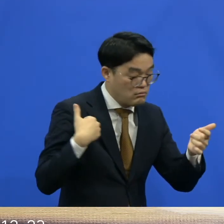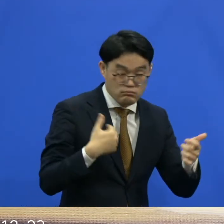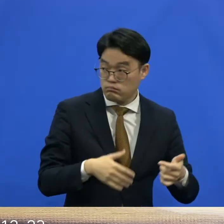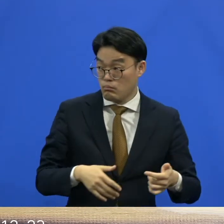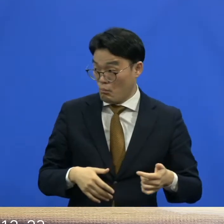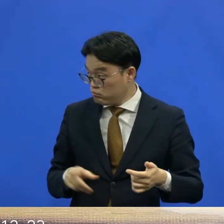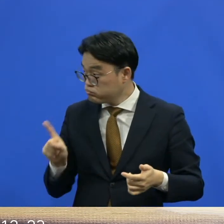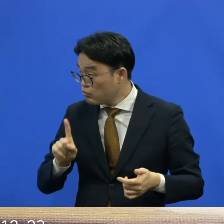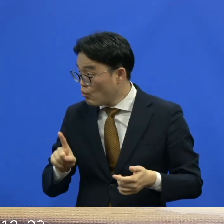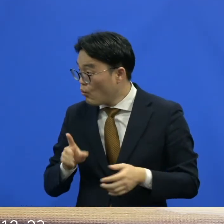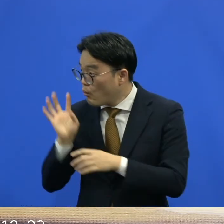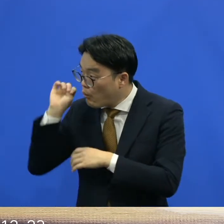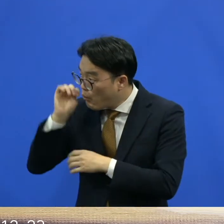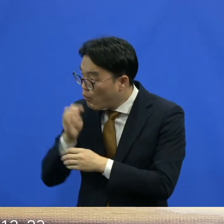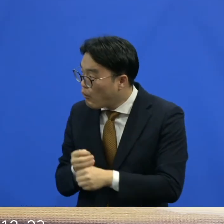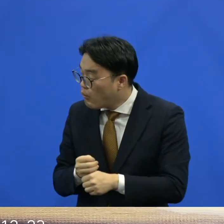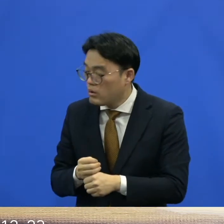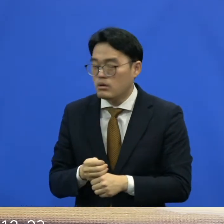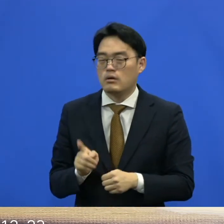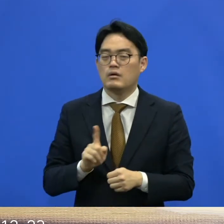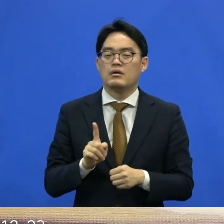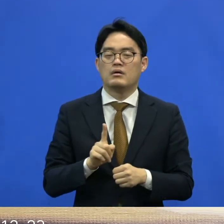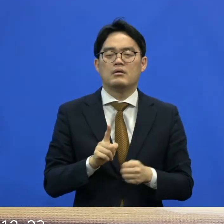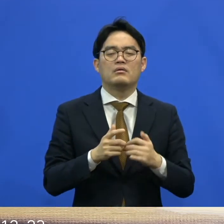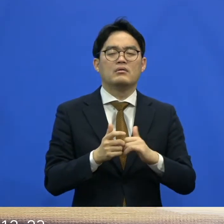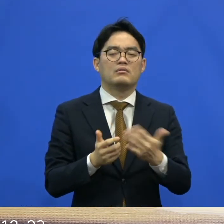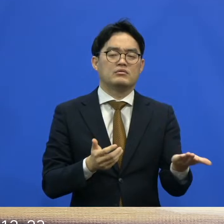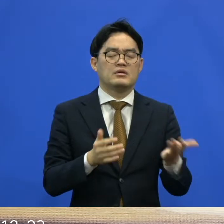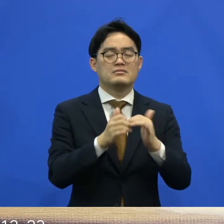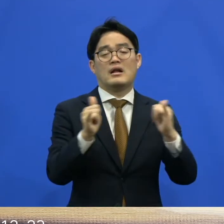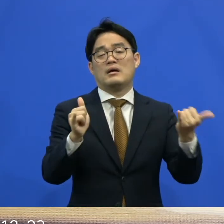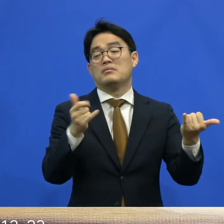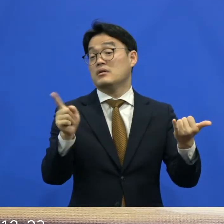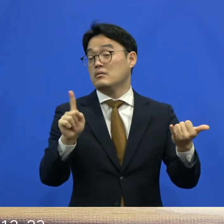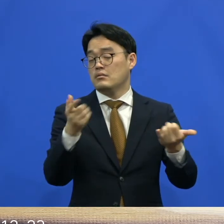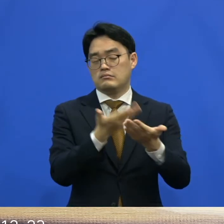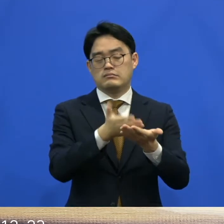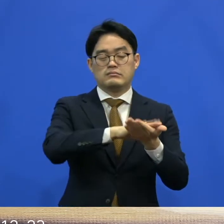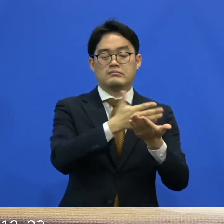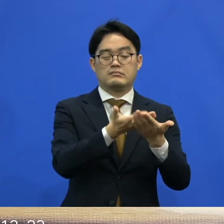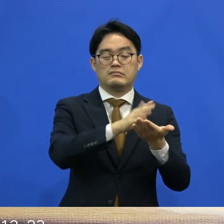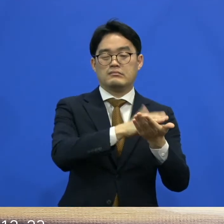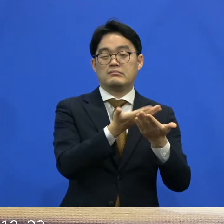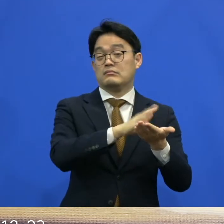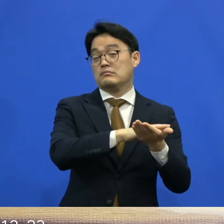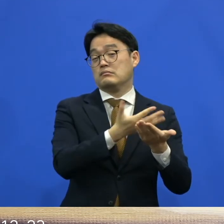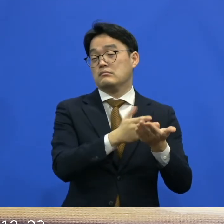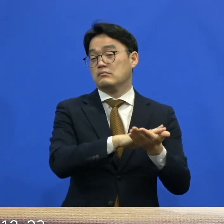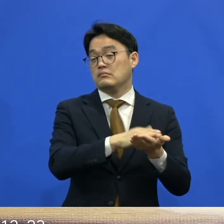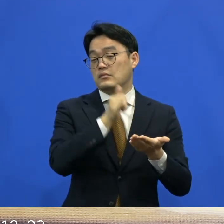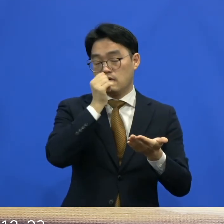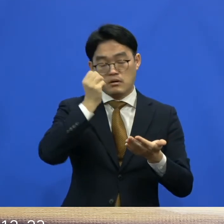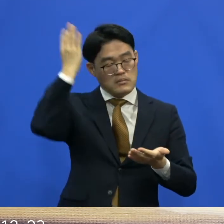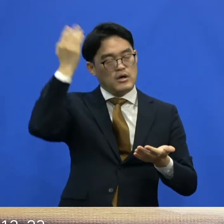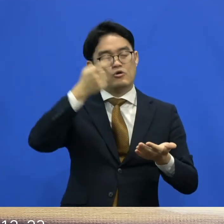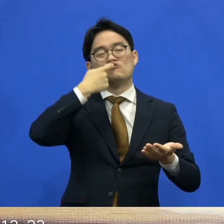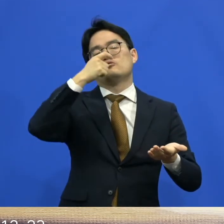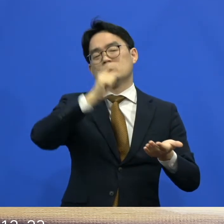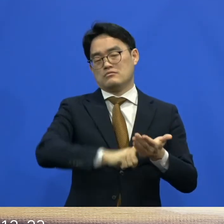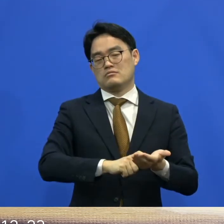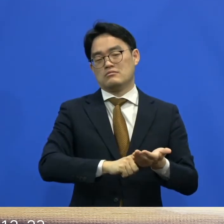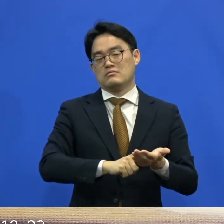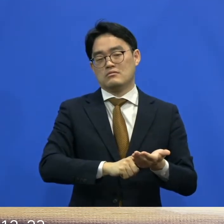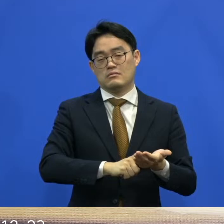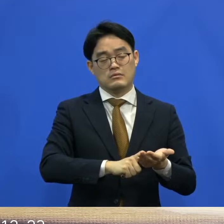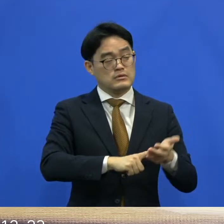여러분, 사람의 마음은 수시로 변합니다. 변하는 인간의 마음에 기대를 걸고 산다는 것은 너무 아슬아슬한